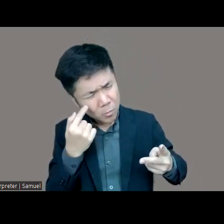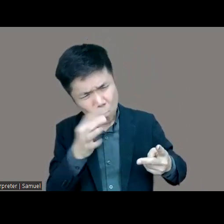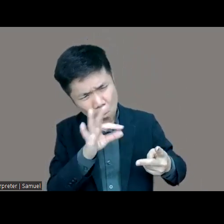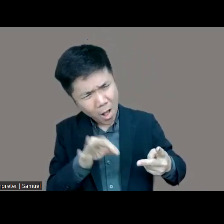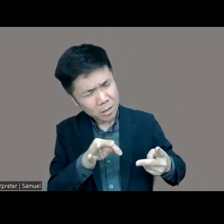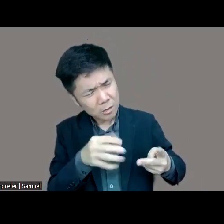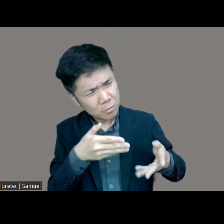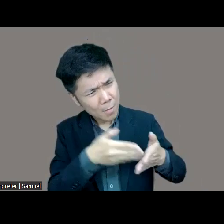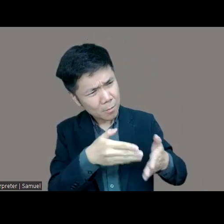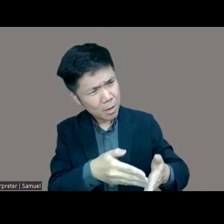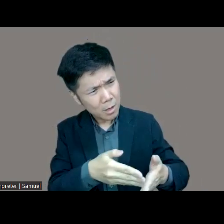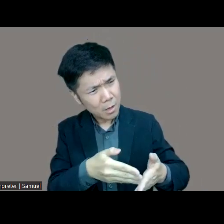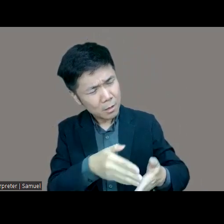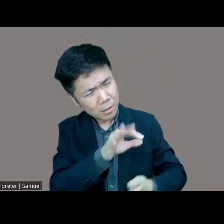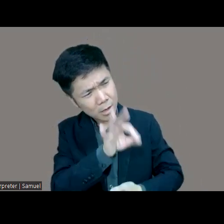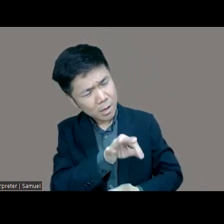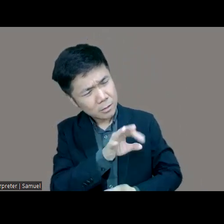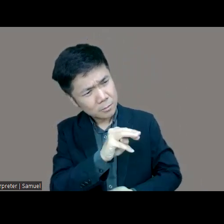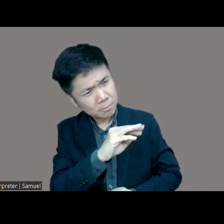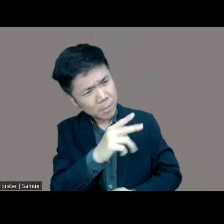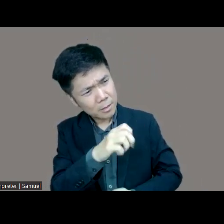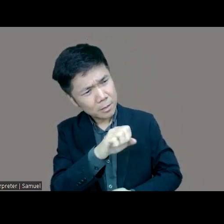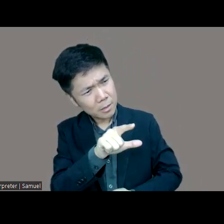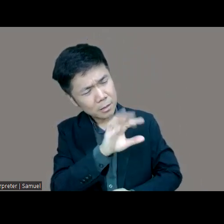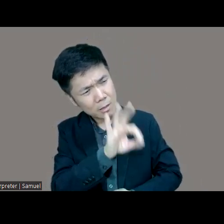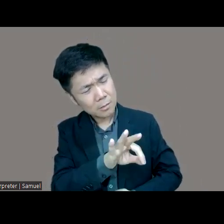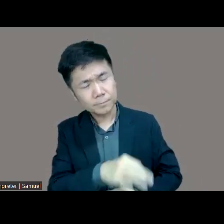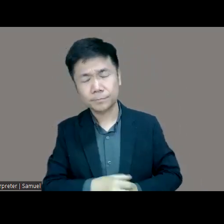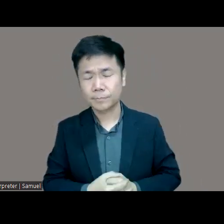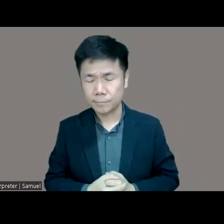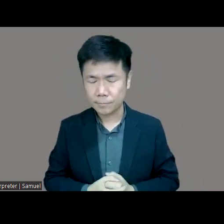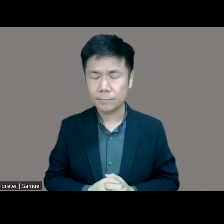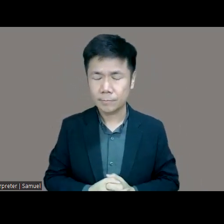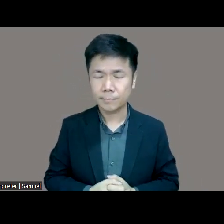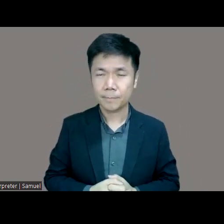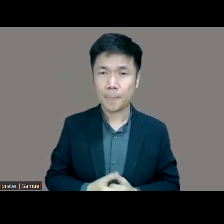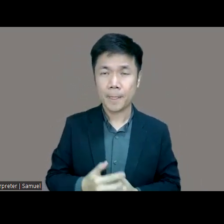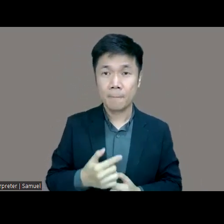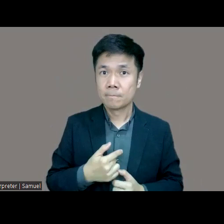face? Est-ce qu'il y a d'autres raisons que tu peux avoir selon